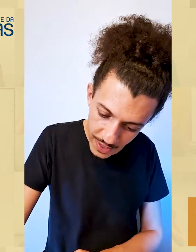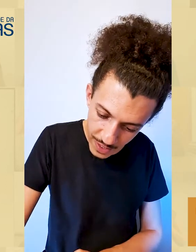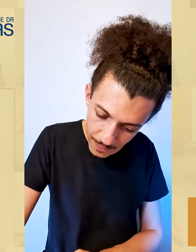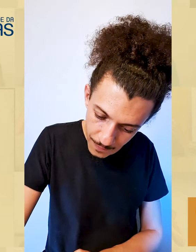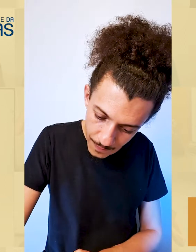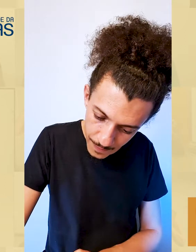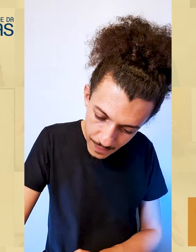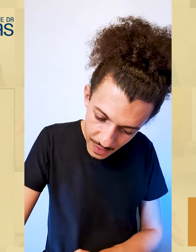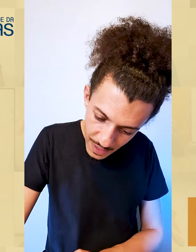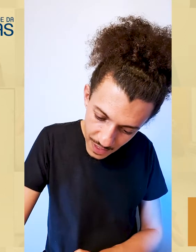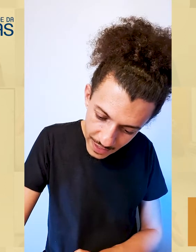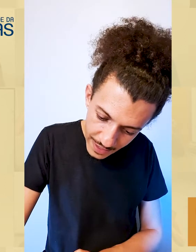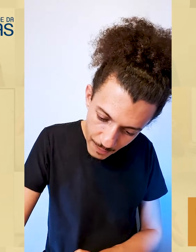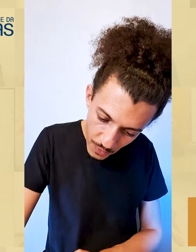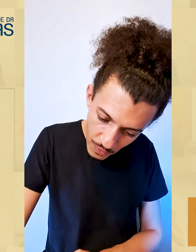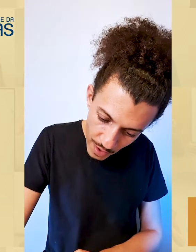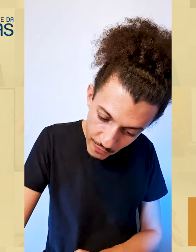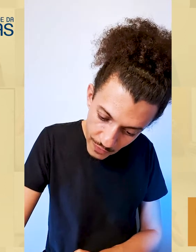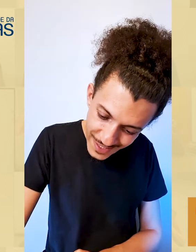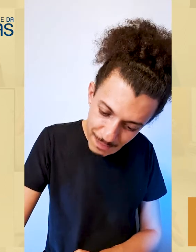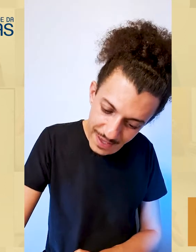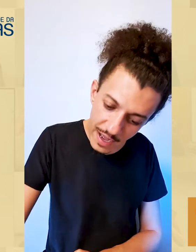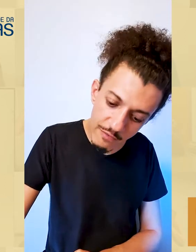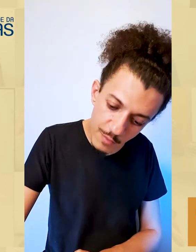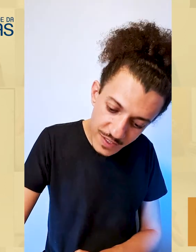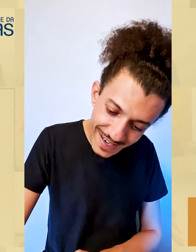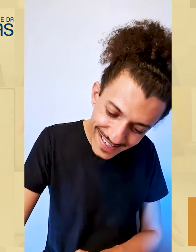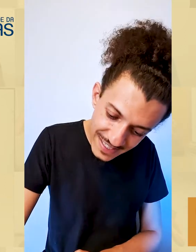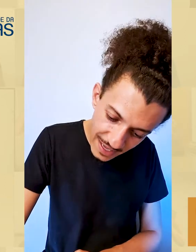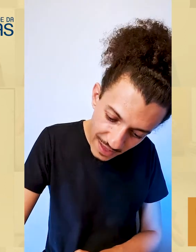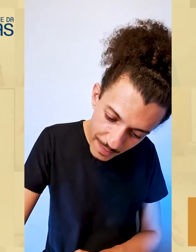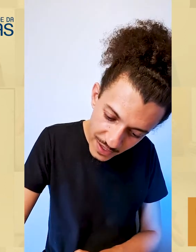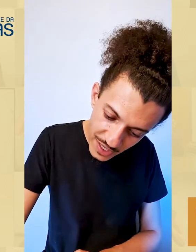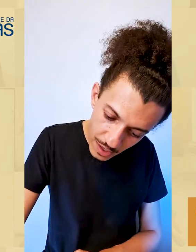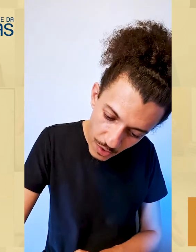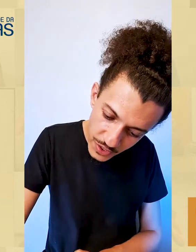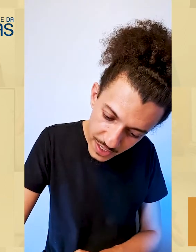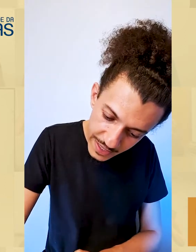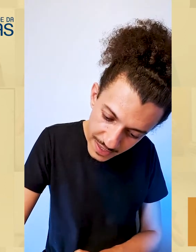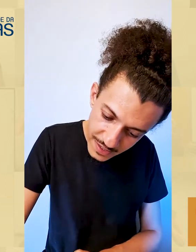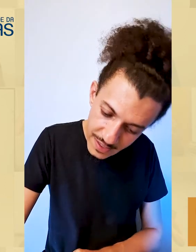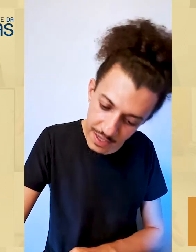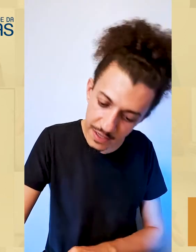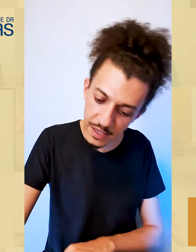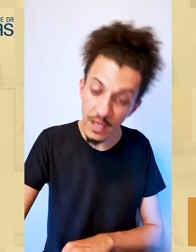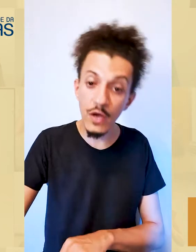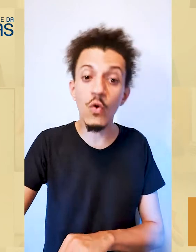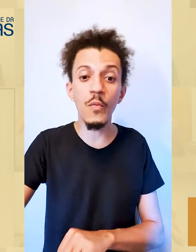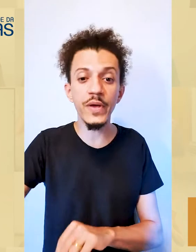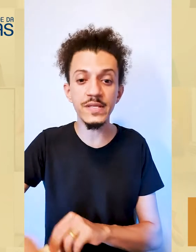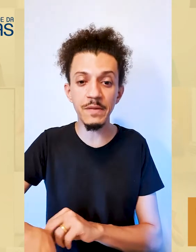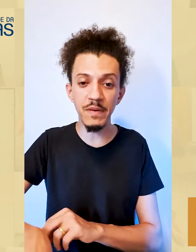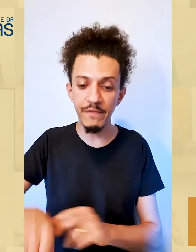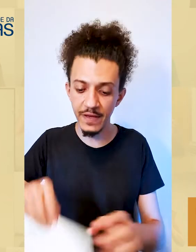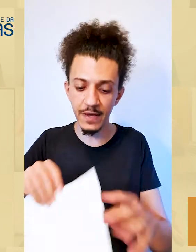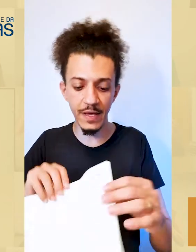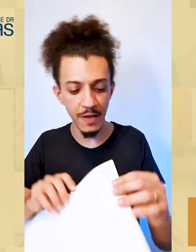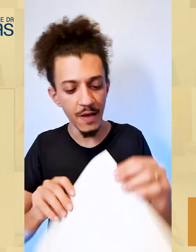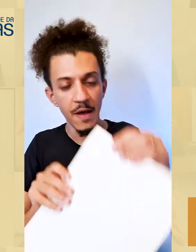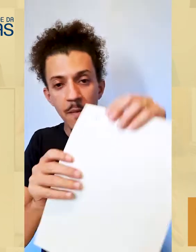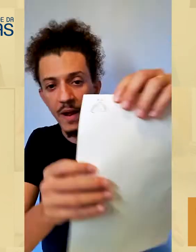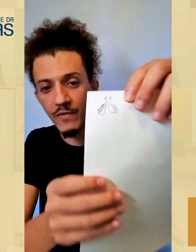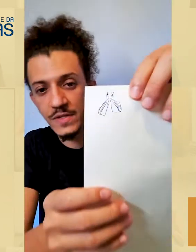sinal aqui. E aí daqui a pouco eu vou explicar, vou mostrar exatamente a lógica dessa escrita e como que simplifica